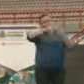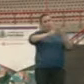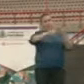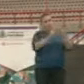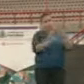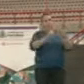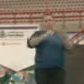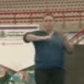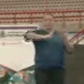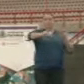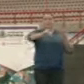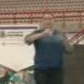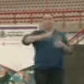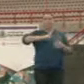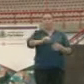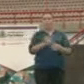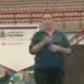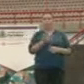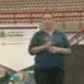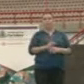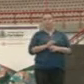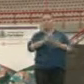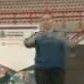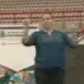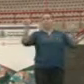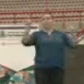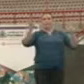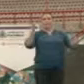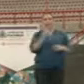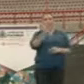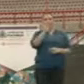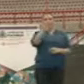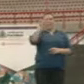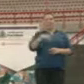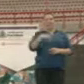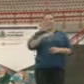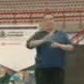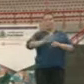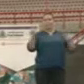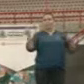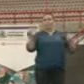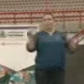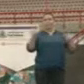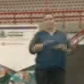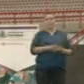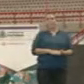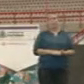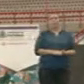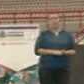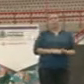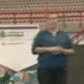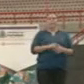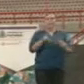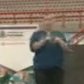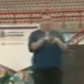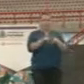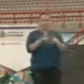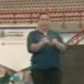defende uma outra visão de salvação. Não é a fé, é a predestinação e o